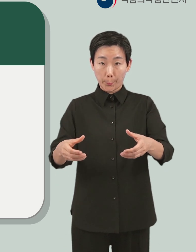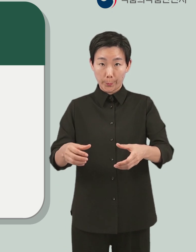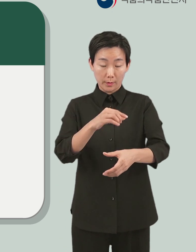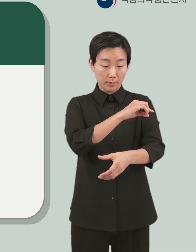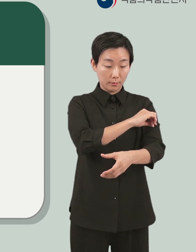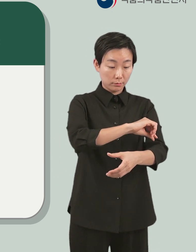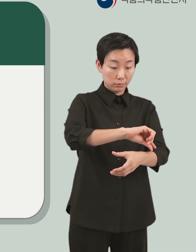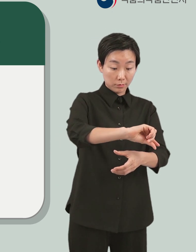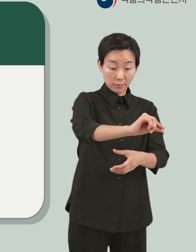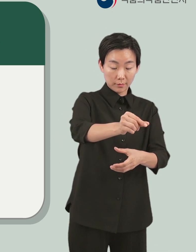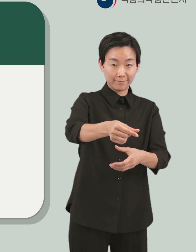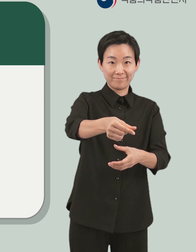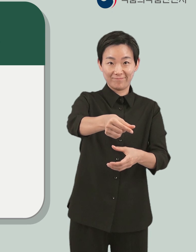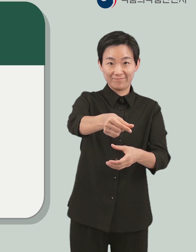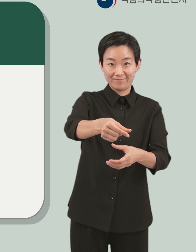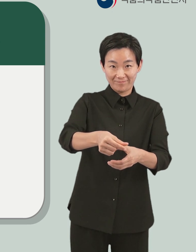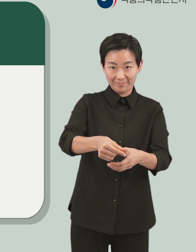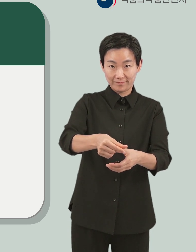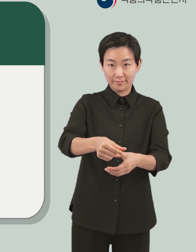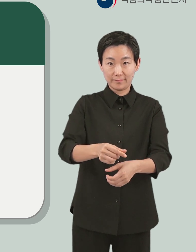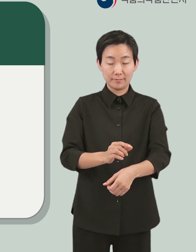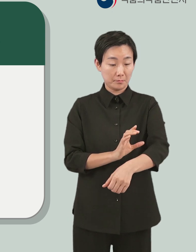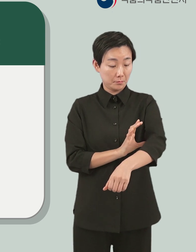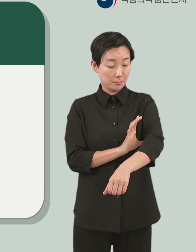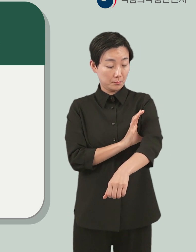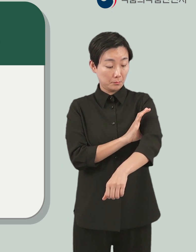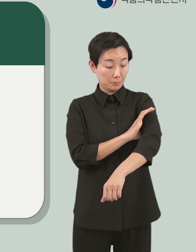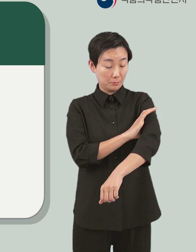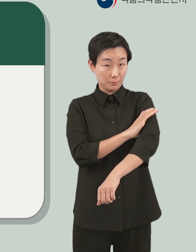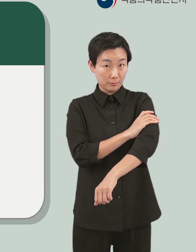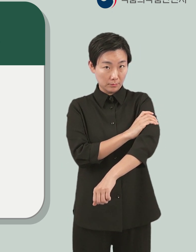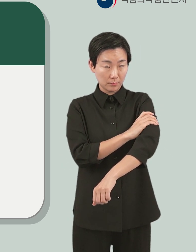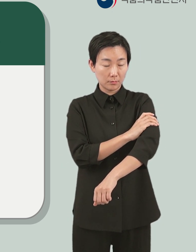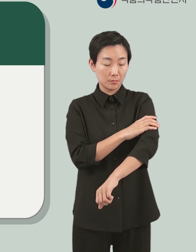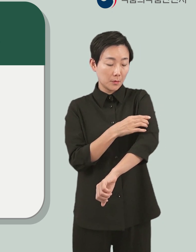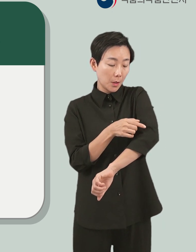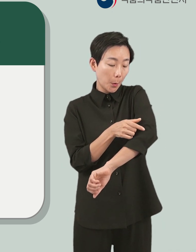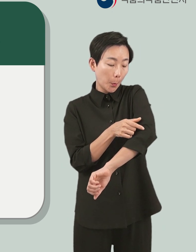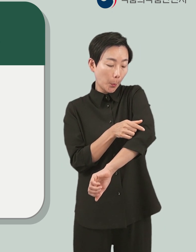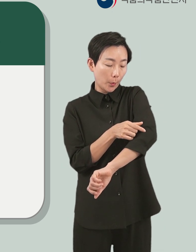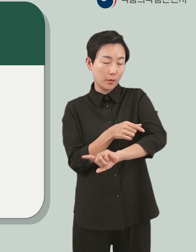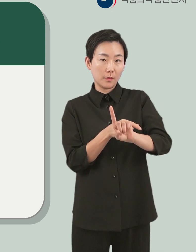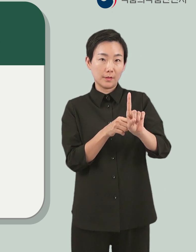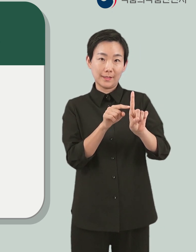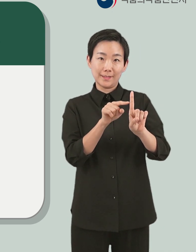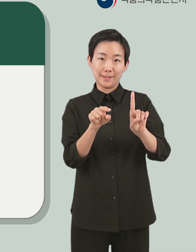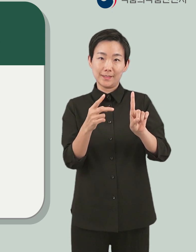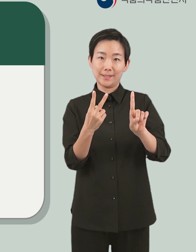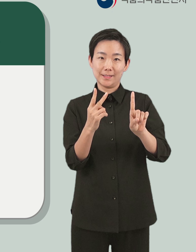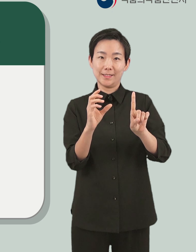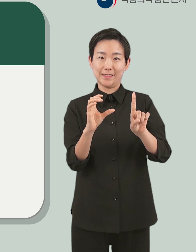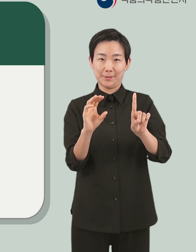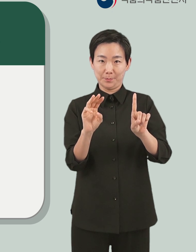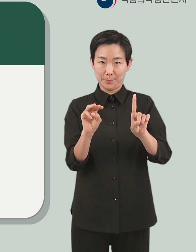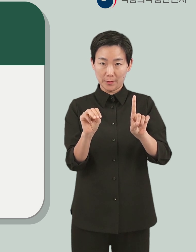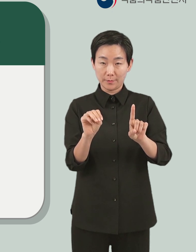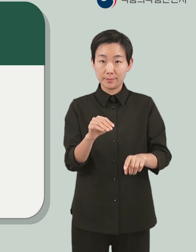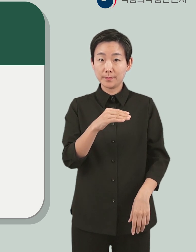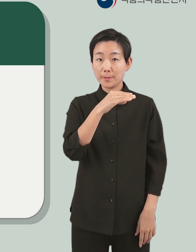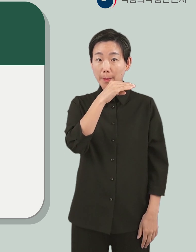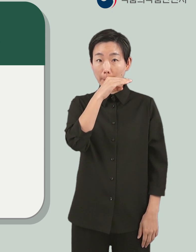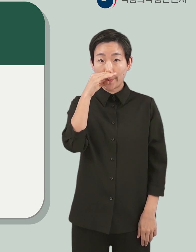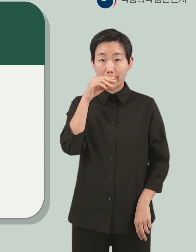플러그 연결부에 연결합니다. 팔꿈치로부터 1cm에서 2cm 떨어진 밀 팔 부위에 커프를